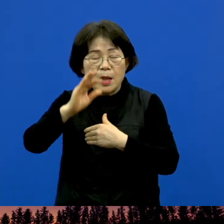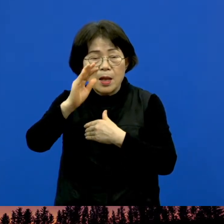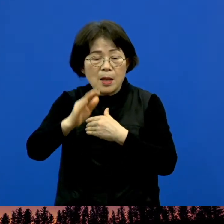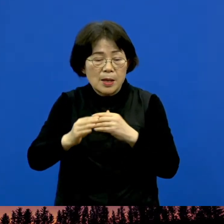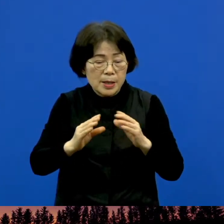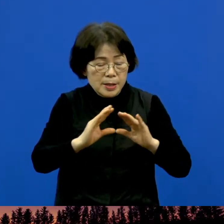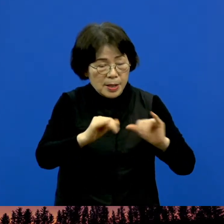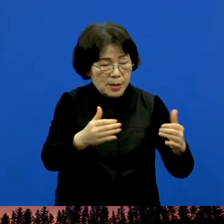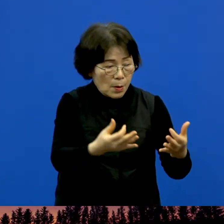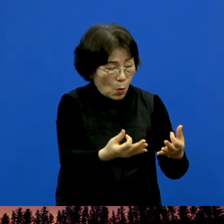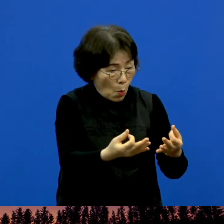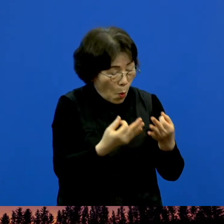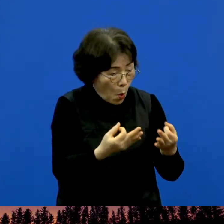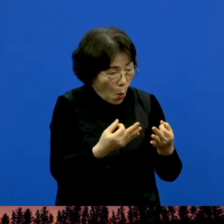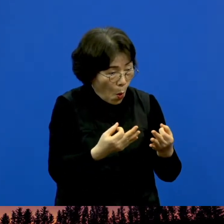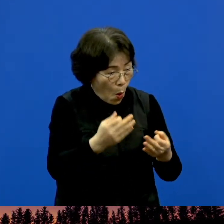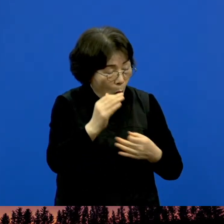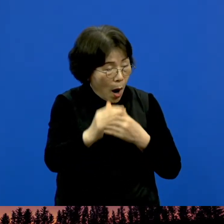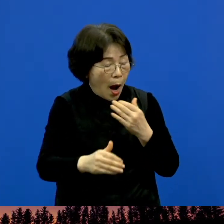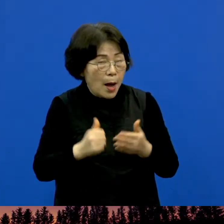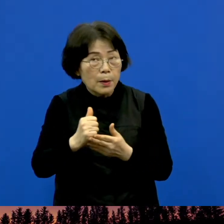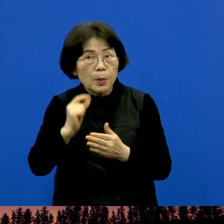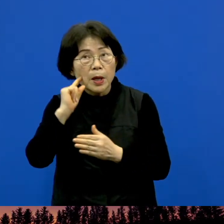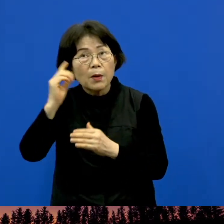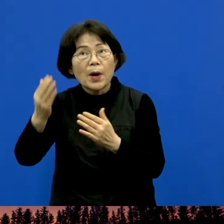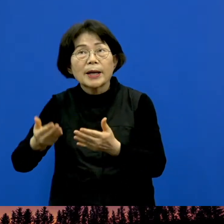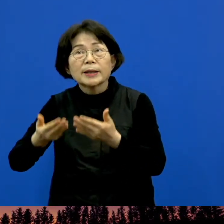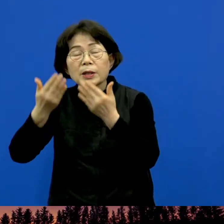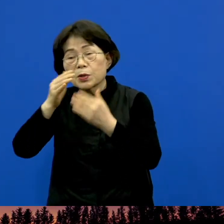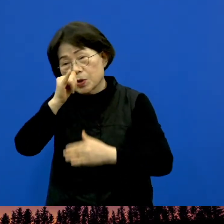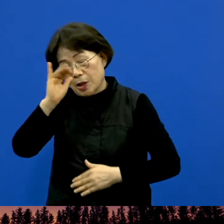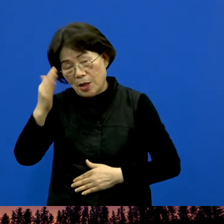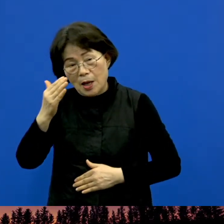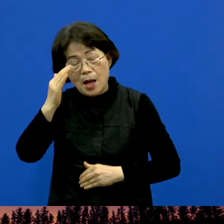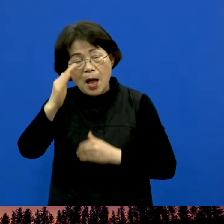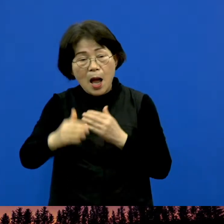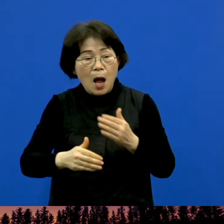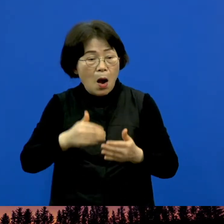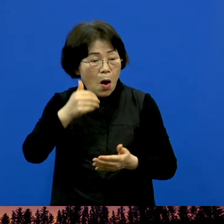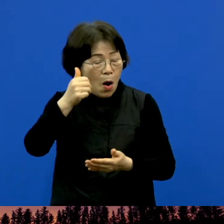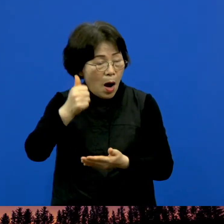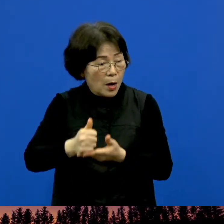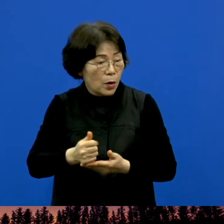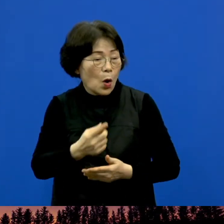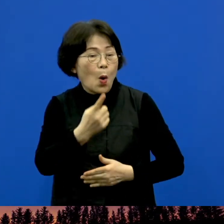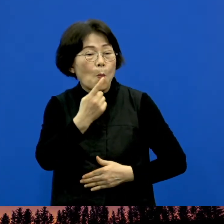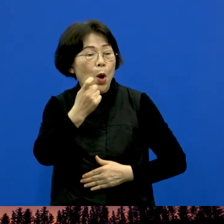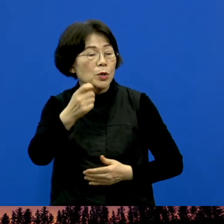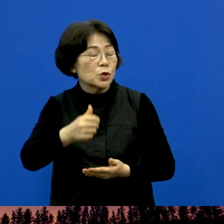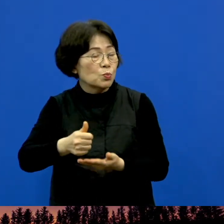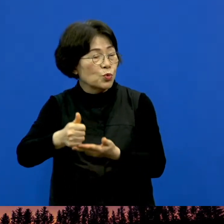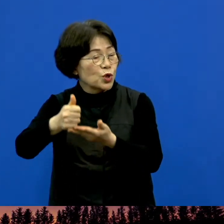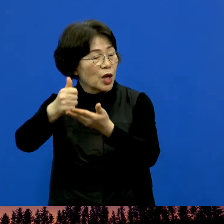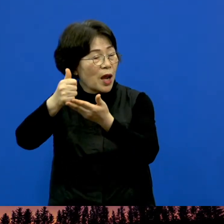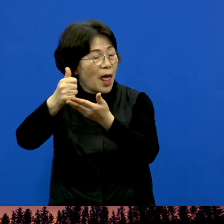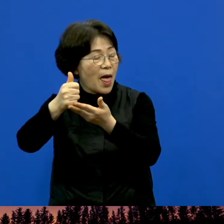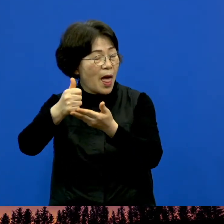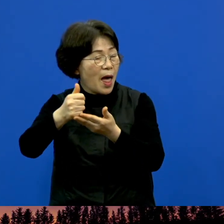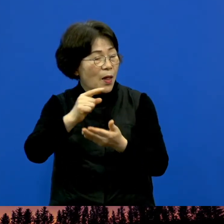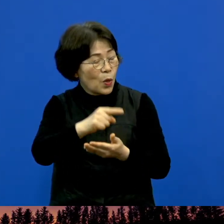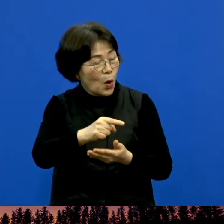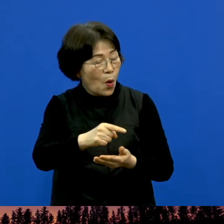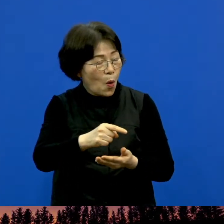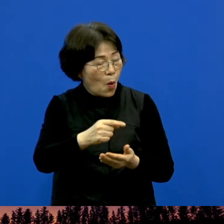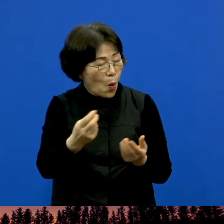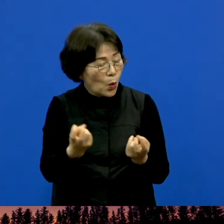세상의 사람들이 하나님께 영광을 돌리게 하고, 야, 너 하나님 멋지다. 어떻게 그런 생각, 그런 발상, 그런